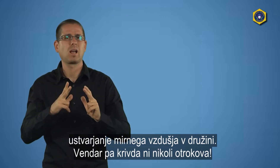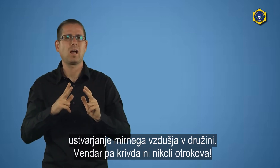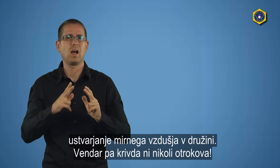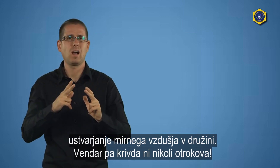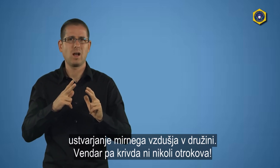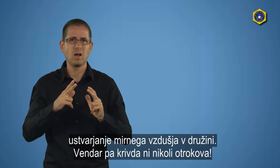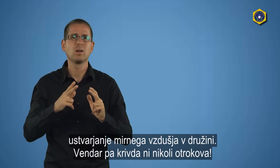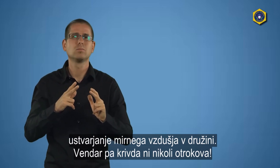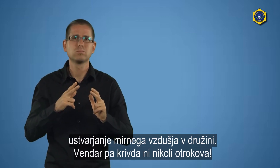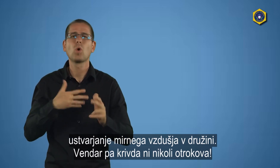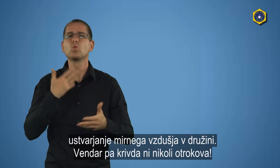družini.